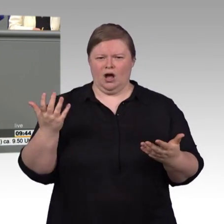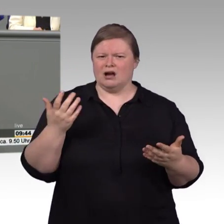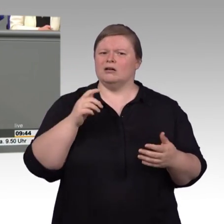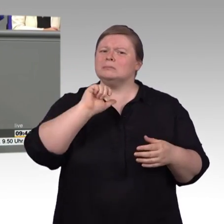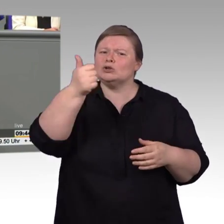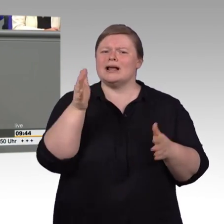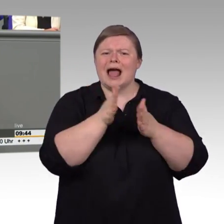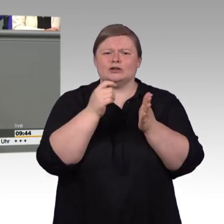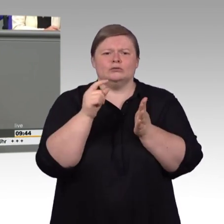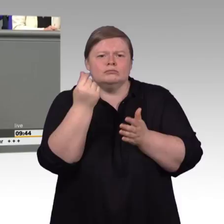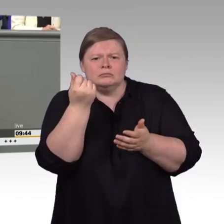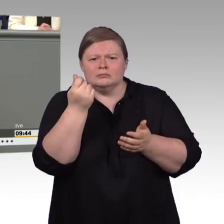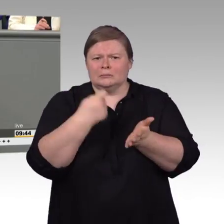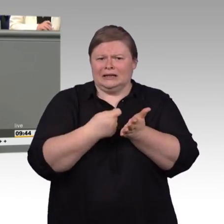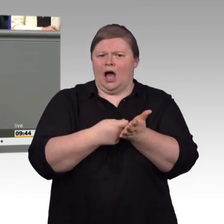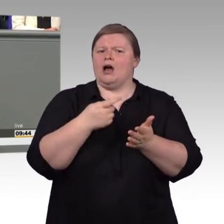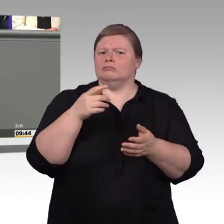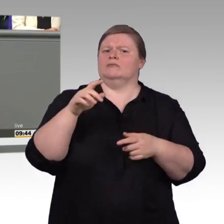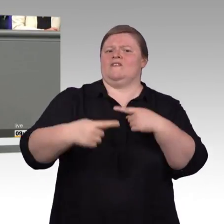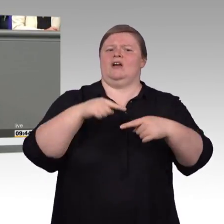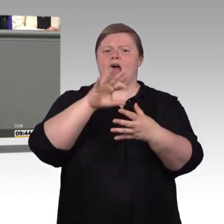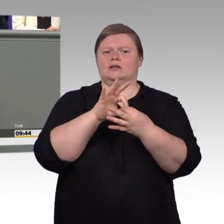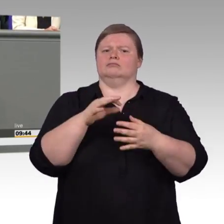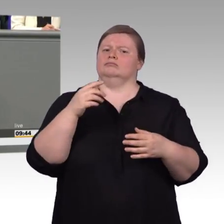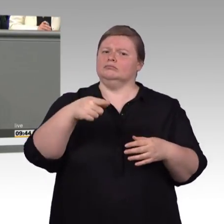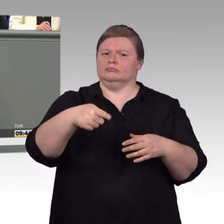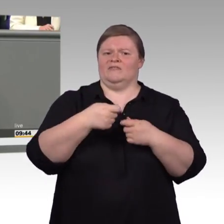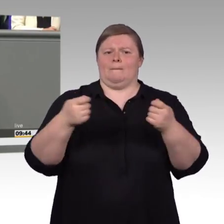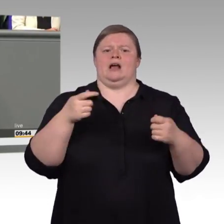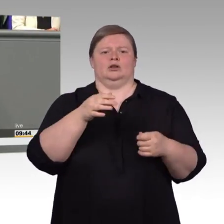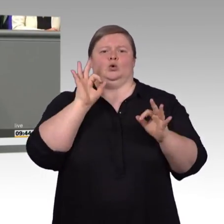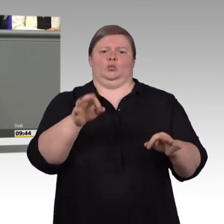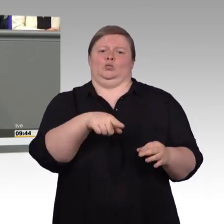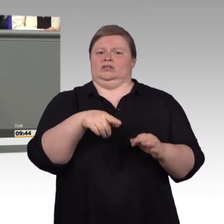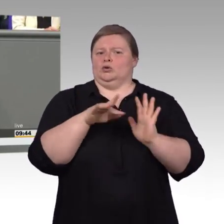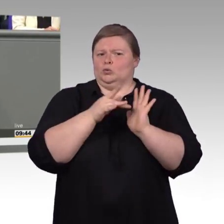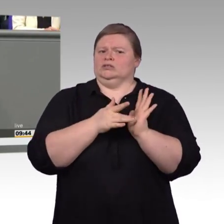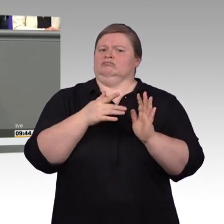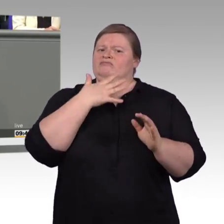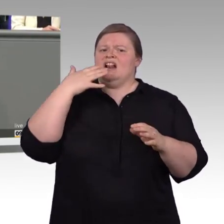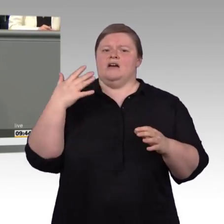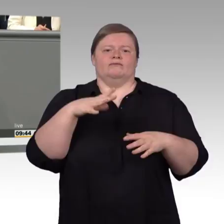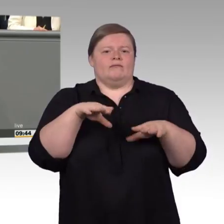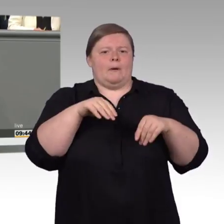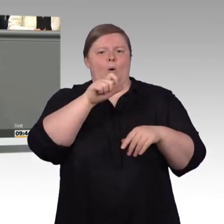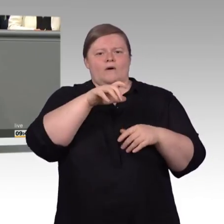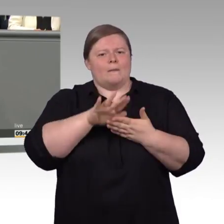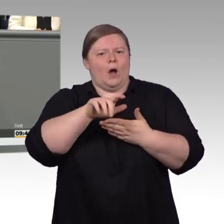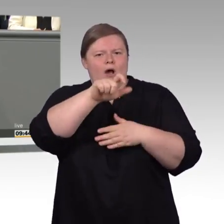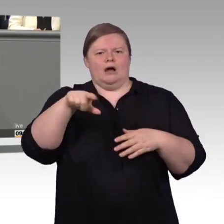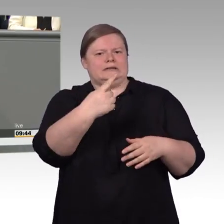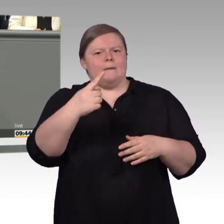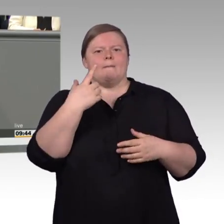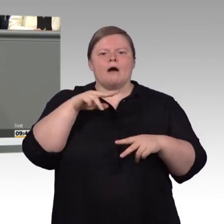den Wunsch nach einer Zwischenfrage. Gestatten Sie? Ich finde, wir hatten jetzt vorhin gerade eine sehr emotionale Rede der Kollegin Künast. Ich möchte jetzt hier auch